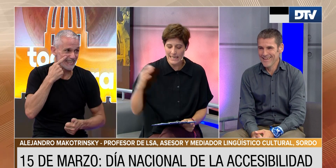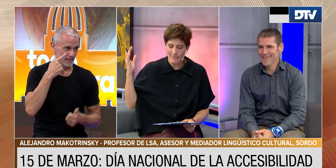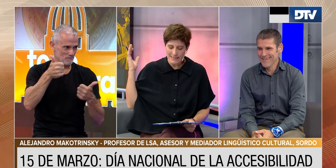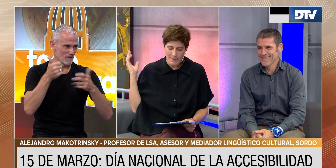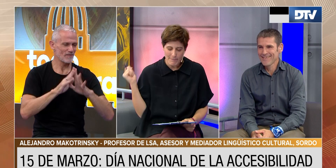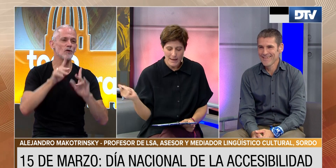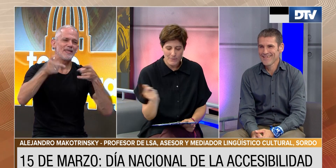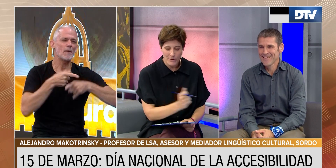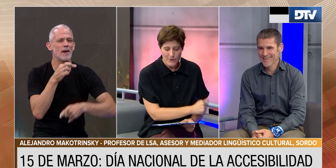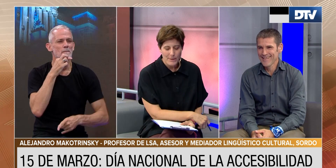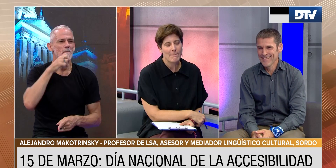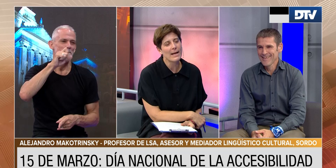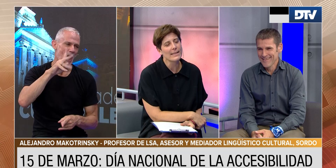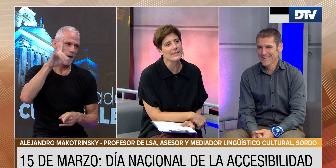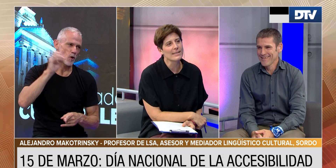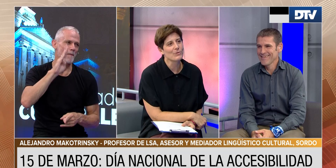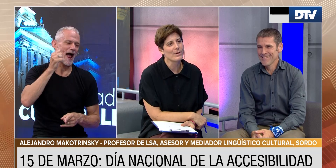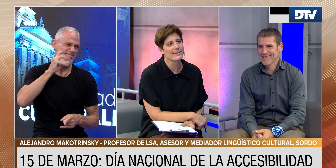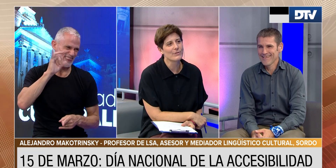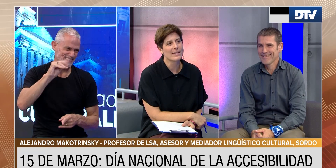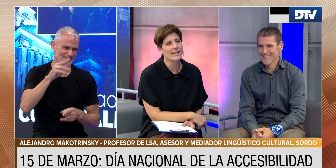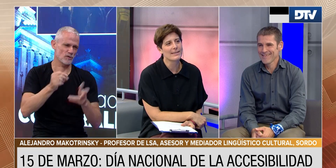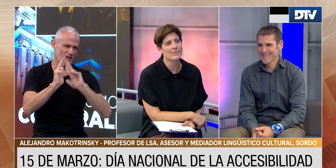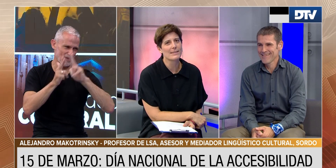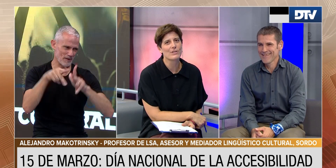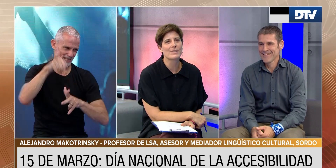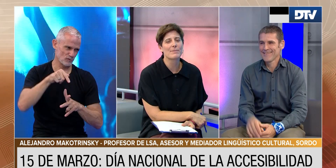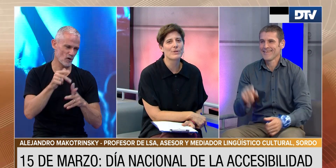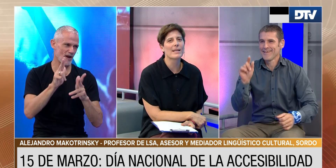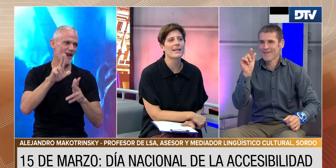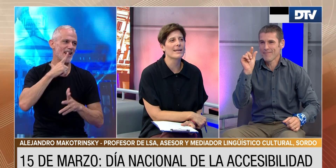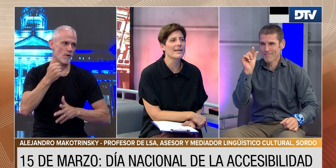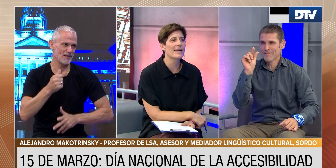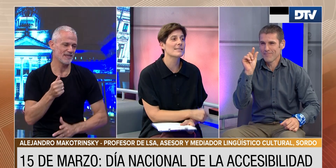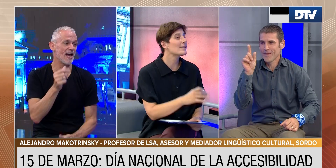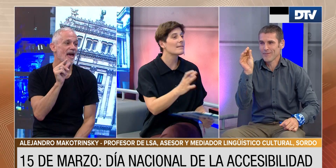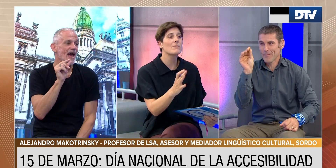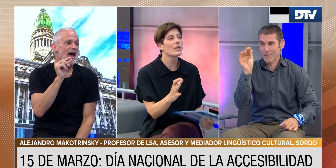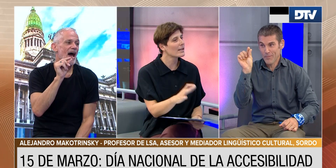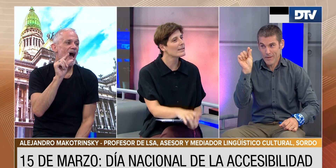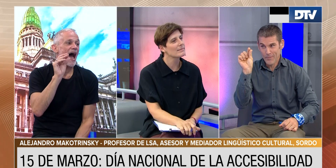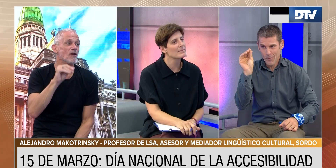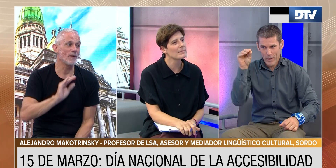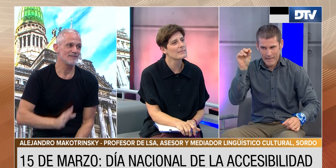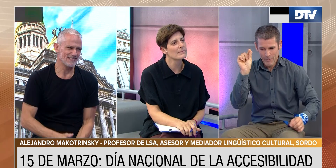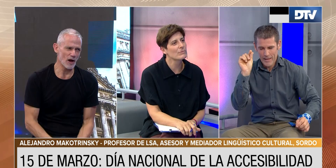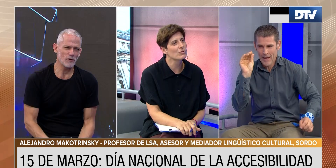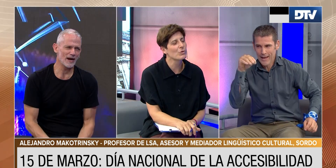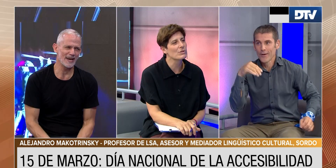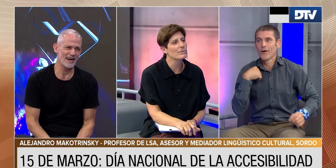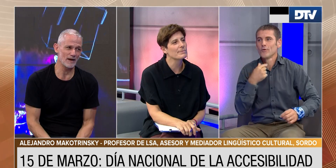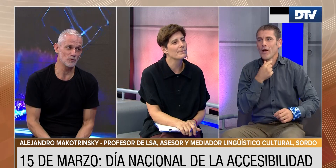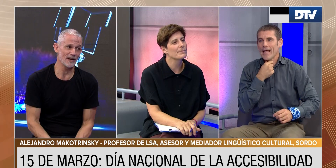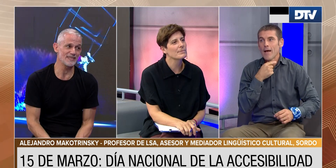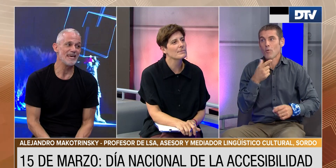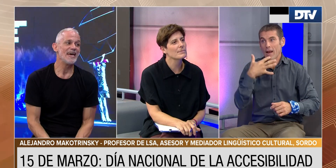Makotrinsky y además también Pablo Baldrich, que estuvo haciendo aquí la interpretación simultánea. Gracias. Sí, lo que quieras. Algo más, sí, algo más que